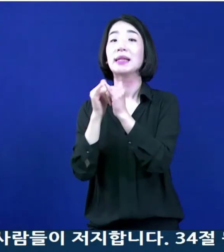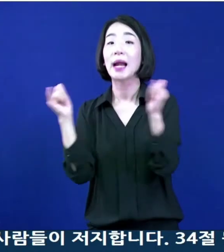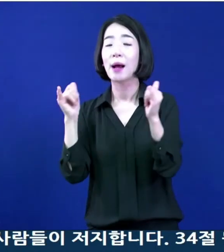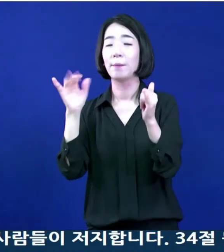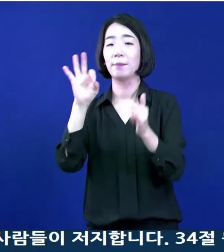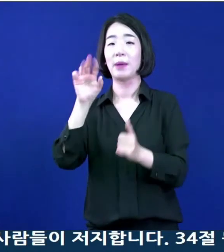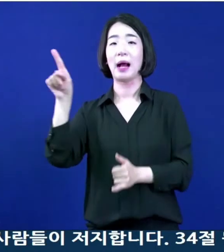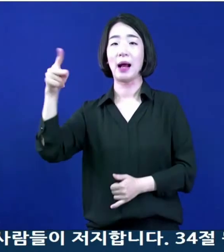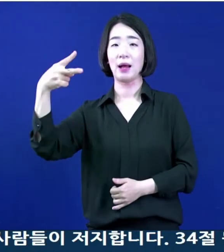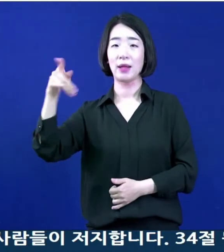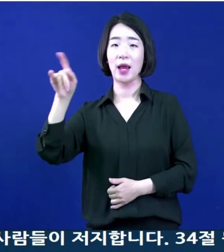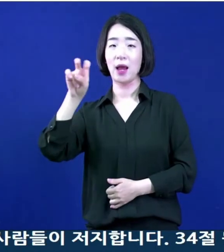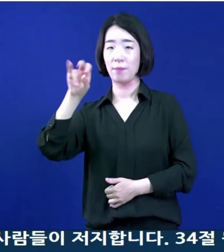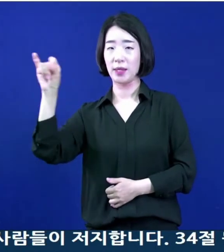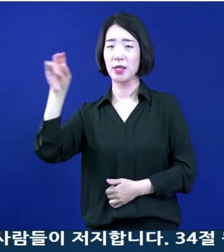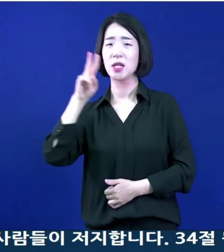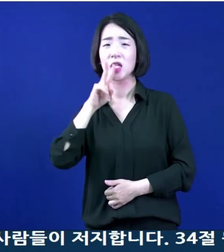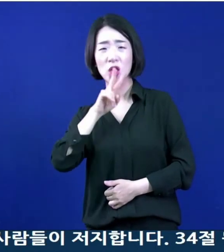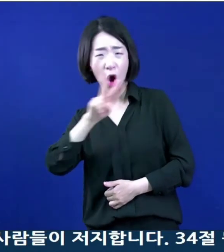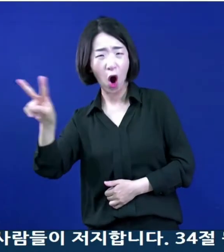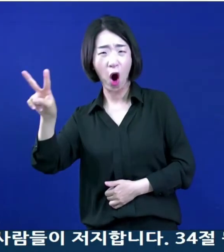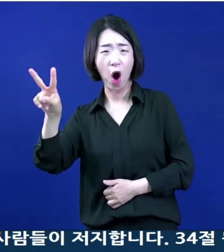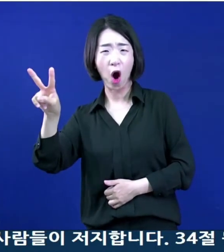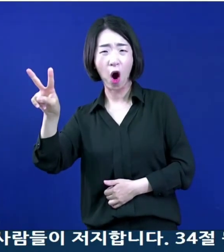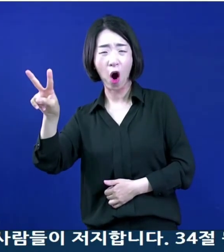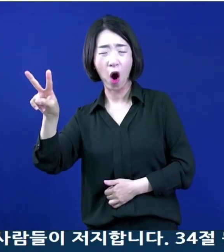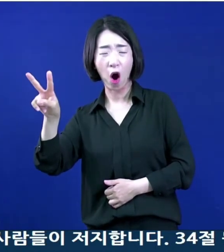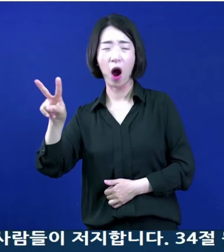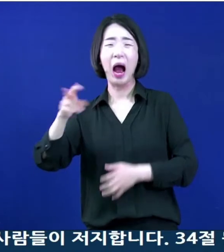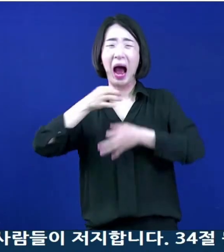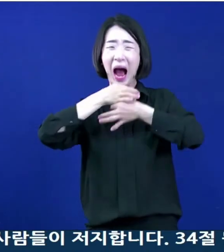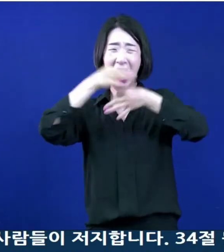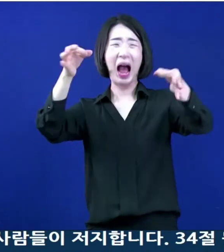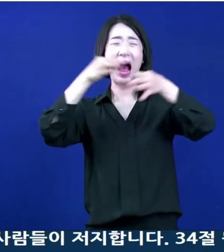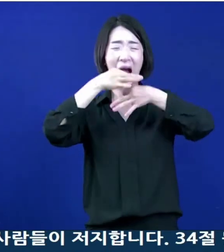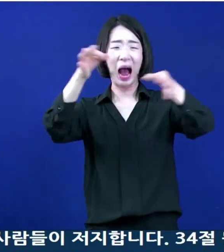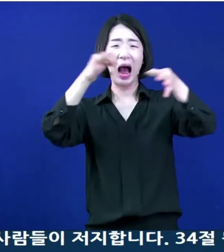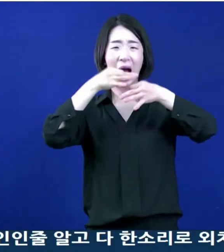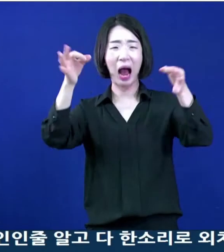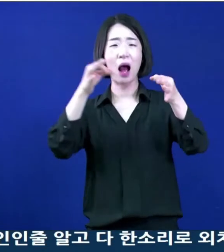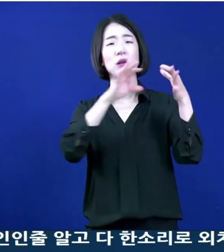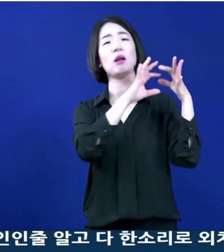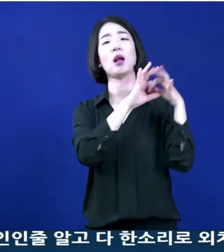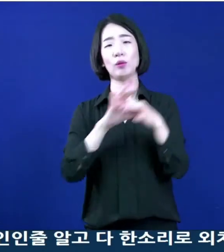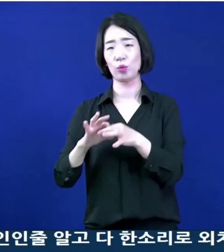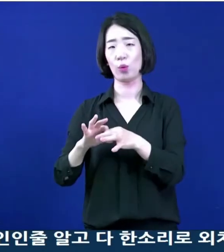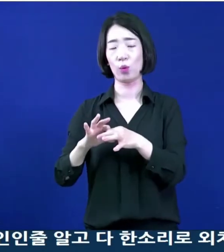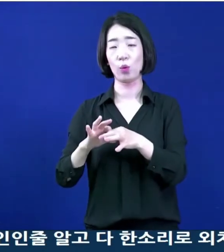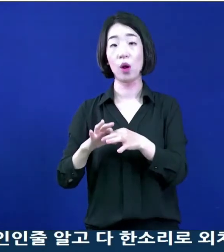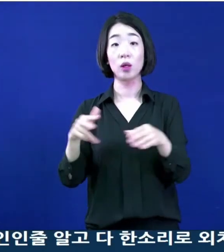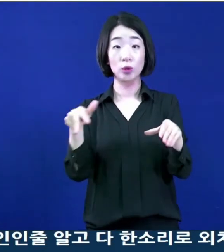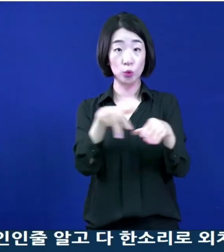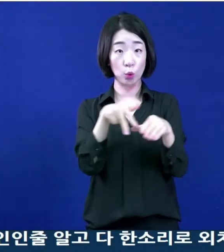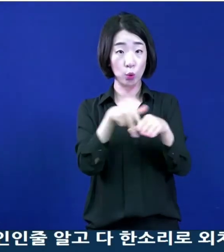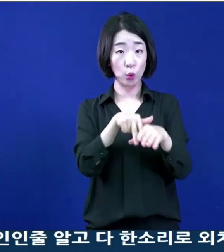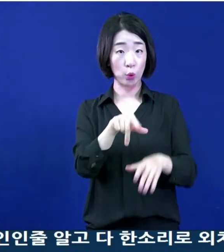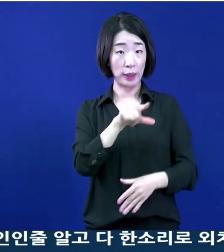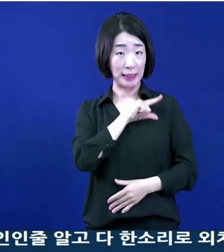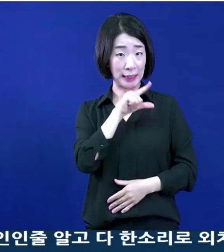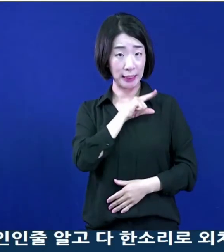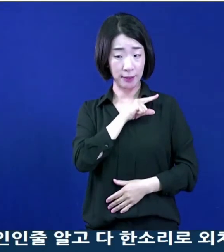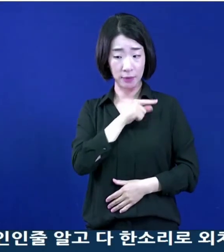했다고요? 상상을 해보세요. 이건 완전히 종교의 이름을